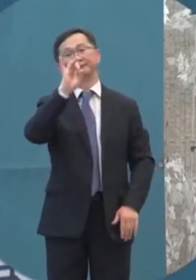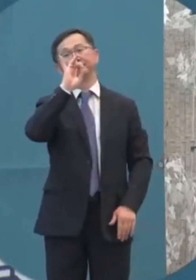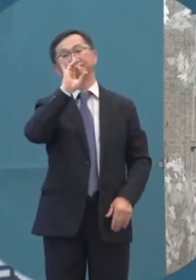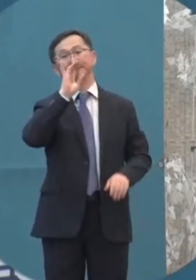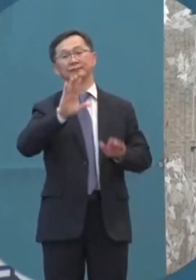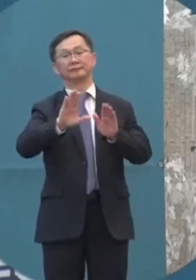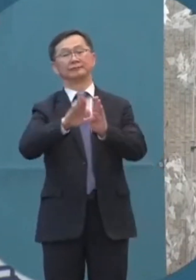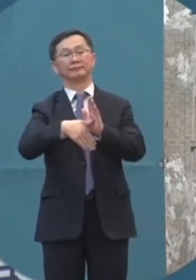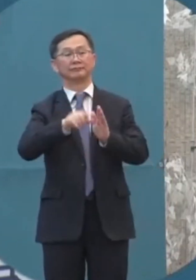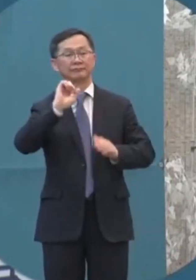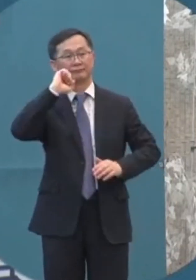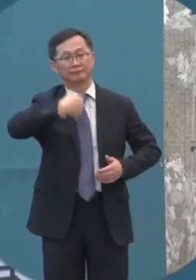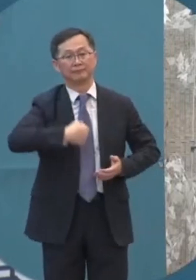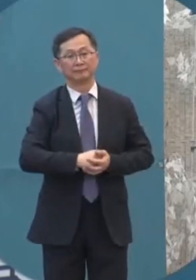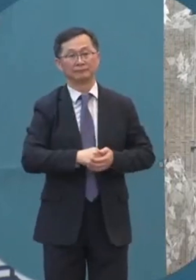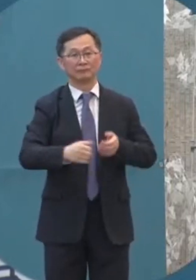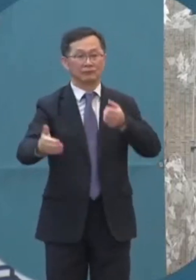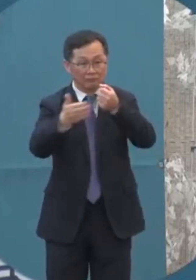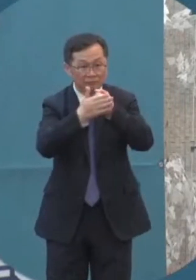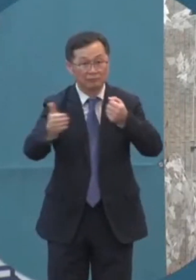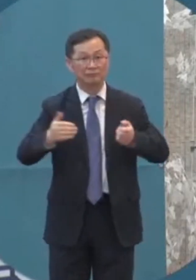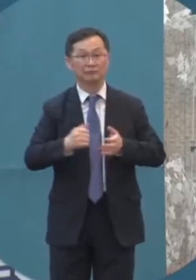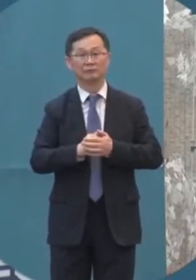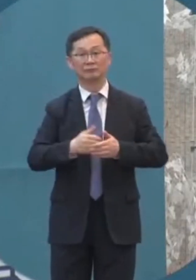않습니까? 그래서 저는